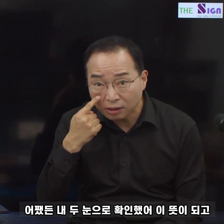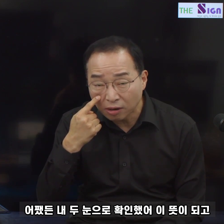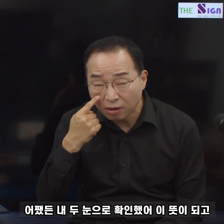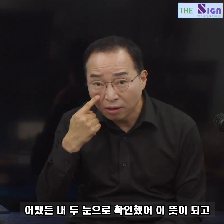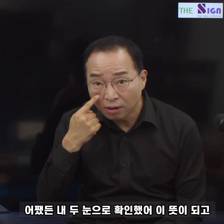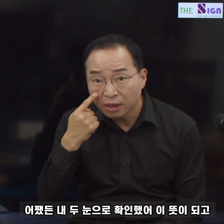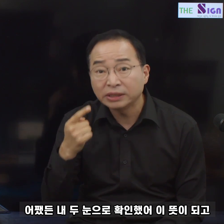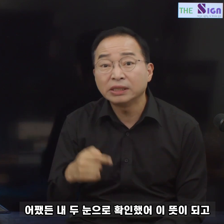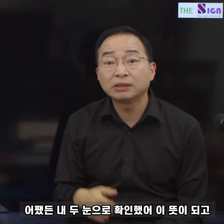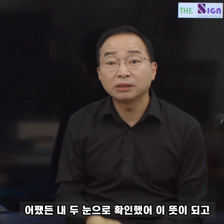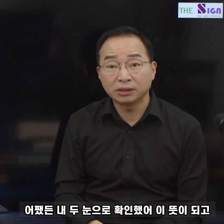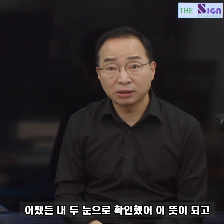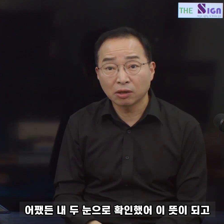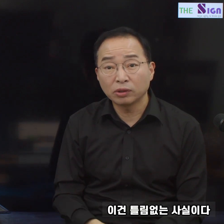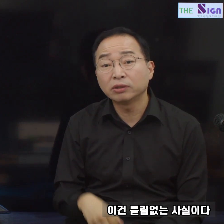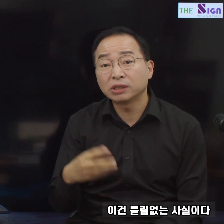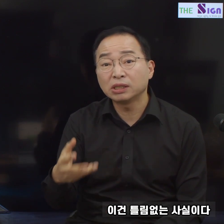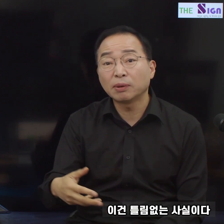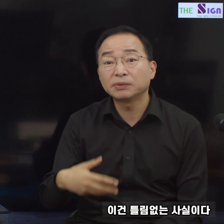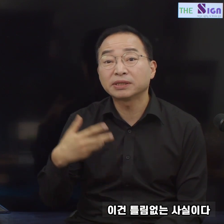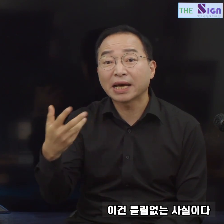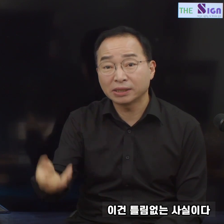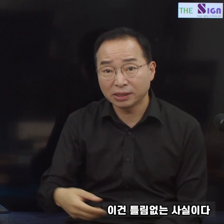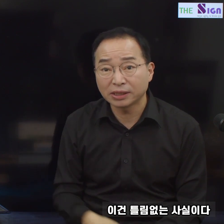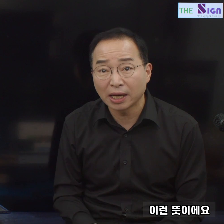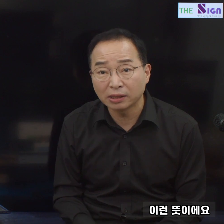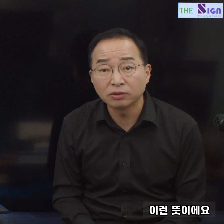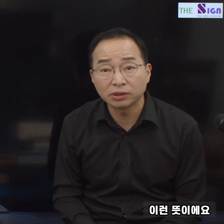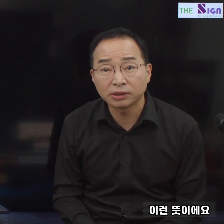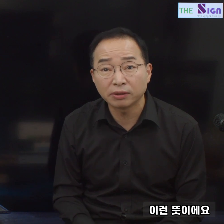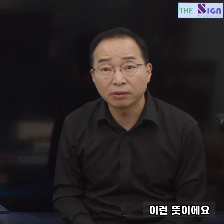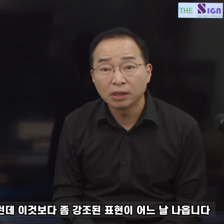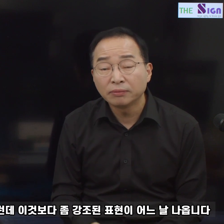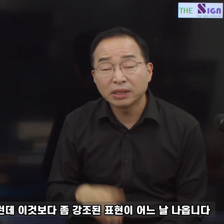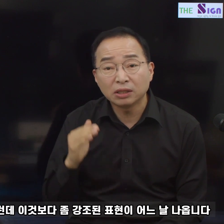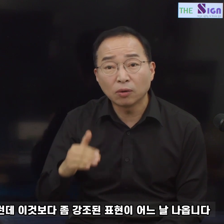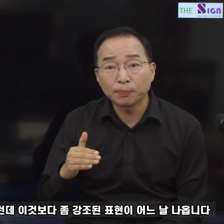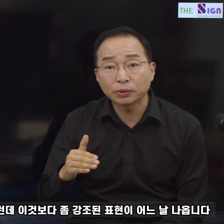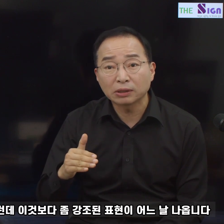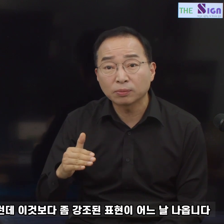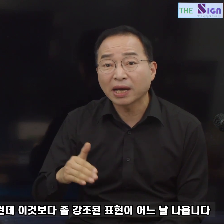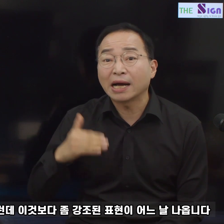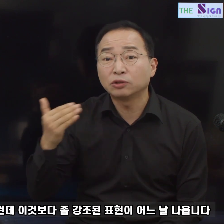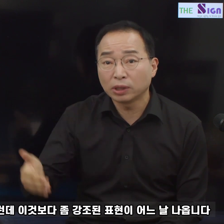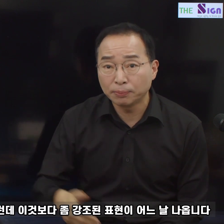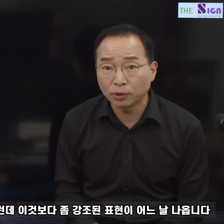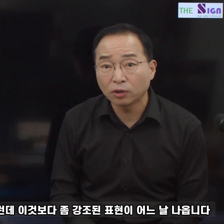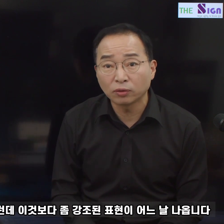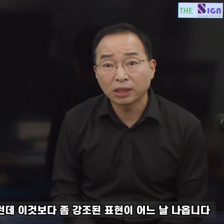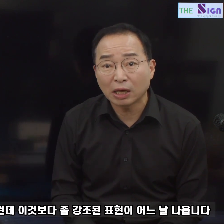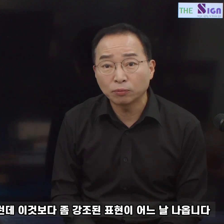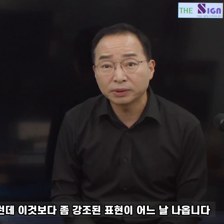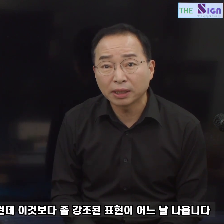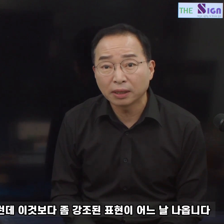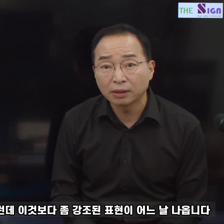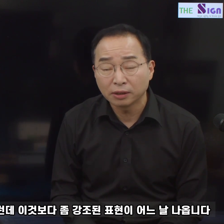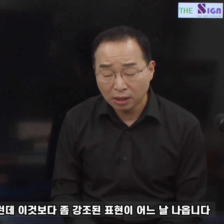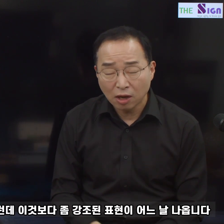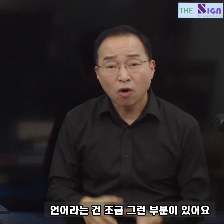확인했어 이 뜻이 되고 이건 틀림없는 사실이다 이런 뜻이에요. 근데 이것보다 좀 강조된 표현이 오늘 나옵니다.